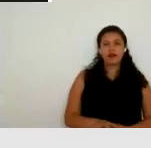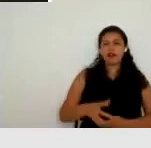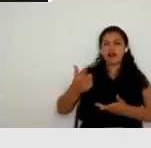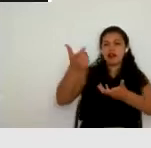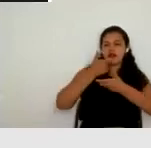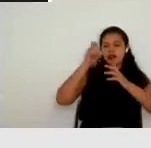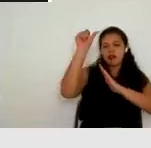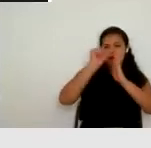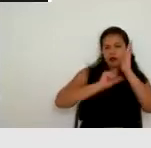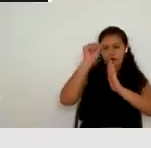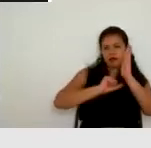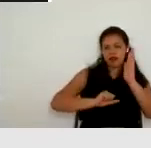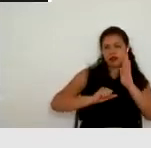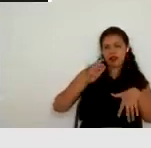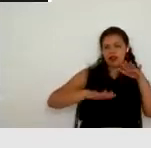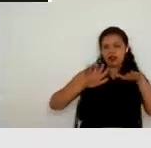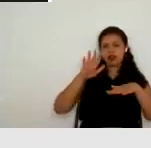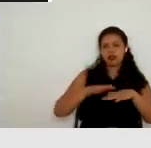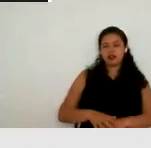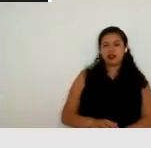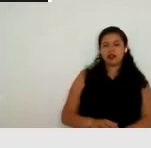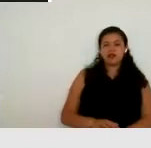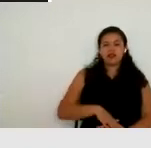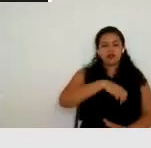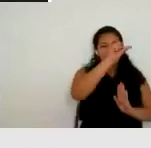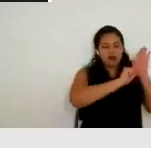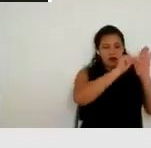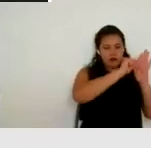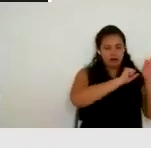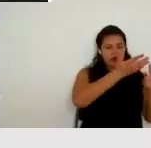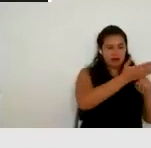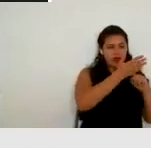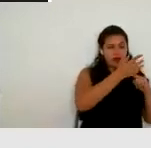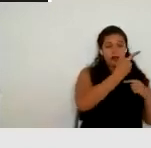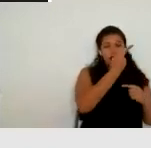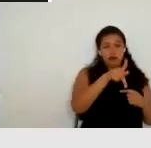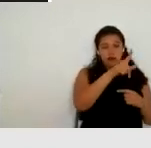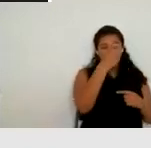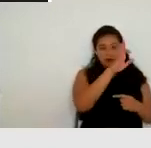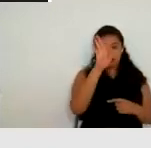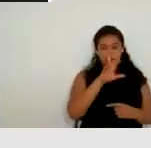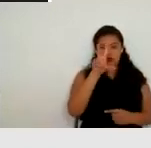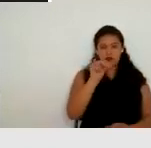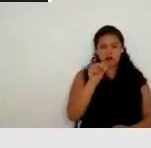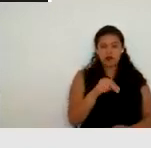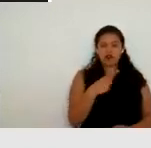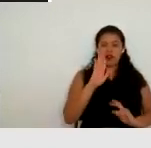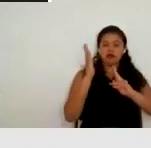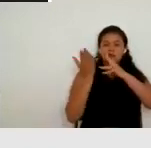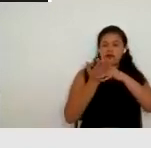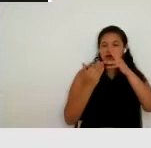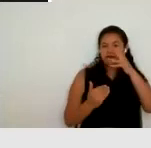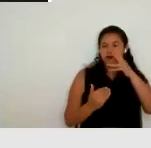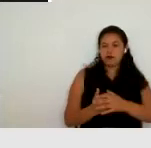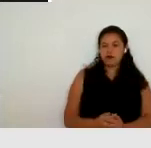porque a veces me dice una cosa del ingreso mensual pero no aporta que el 100% sino solamente una parte por eso necesitamos